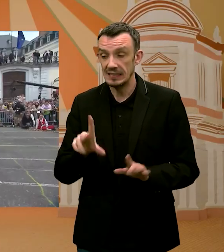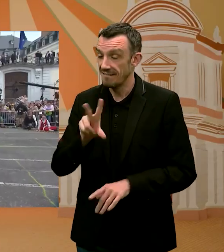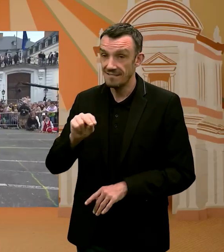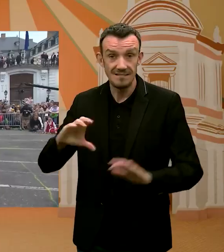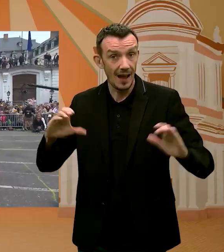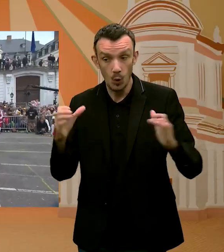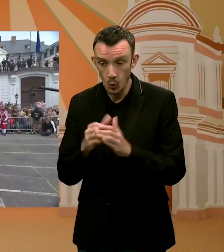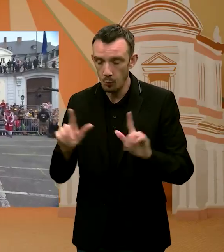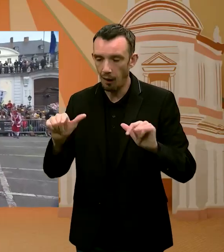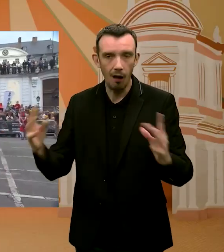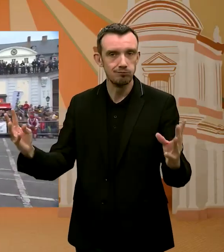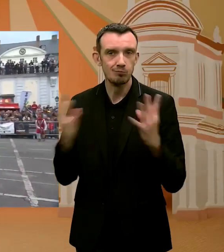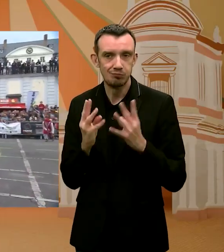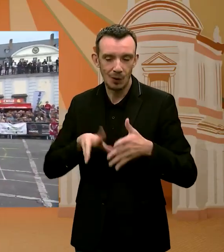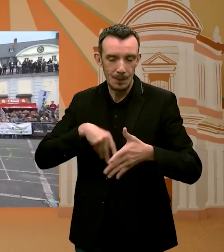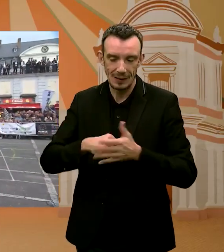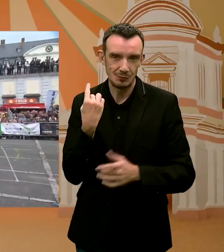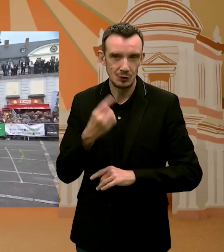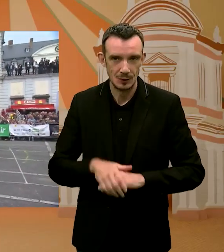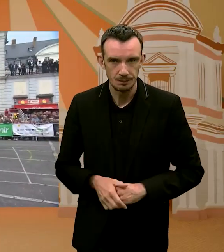il y a aussi eu l'ajout des écoliers. Oui, tout